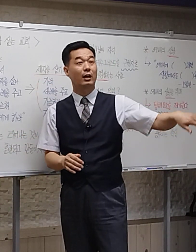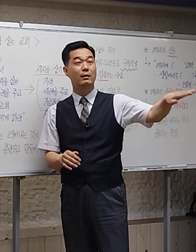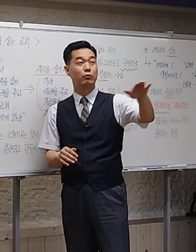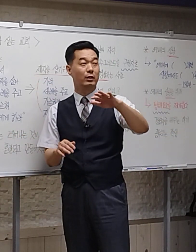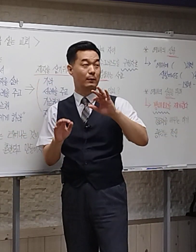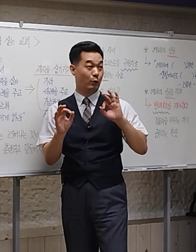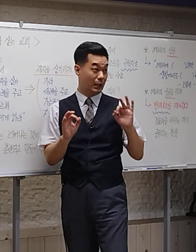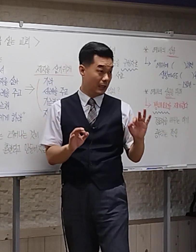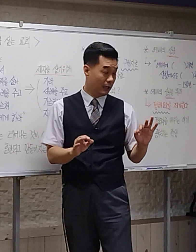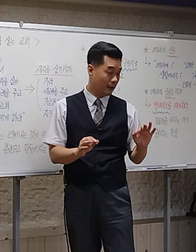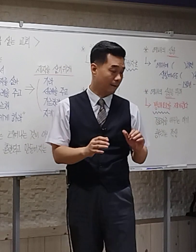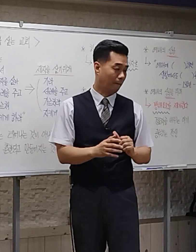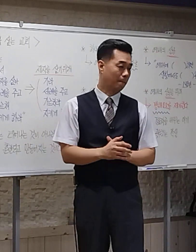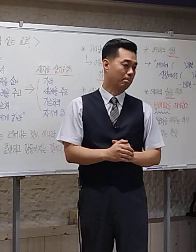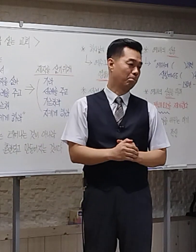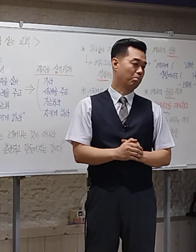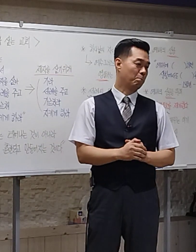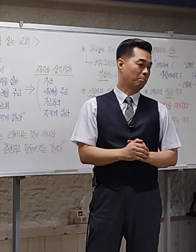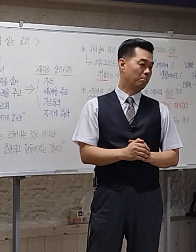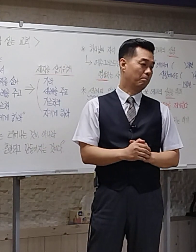이 분위기를 보니